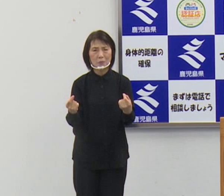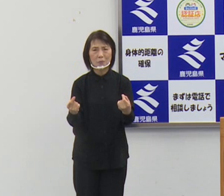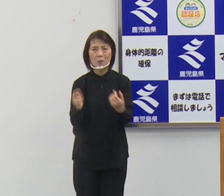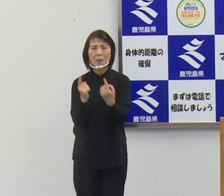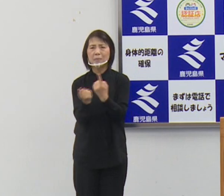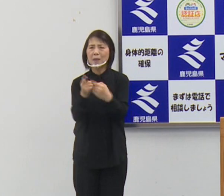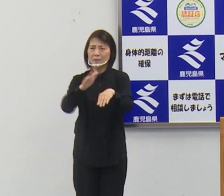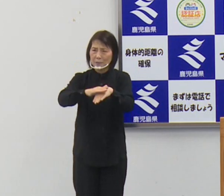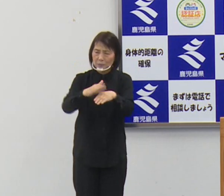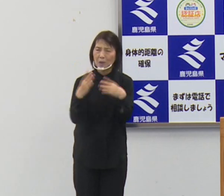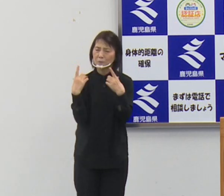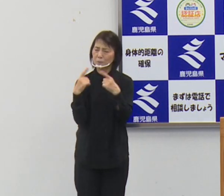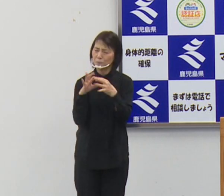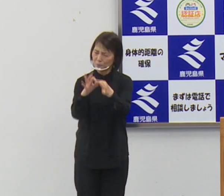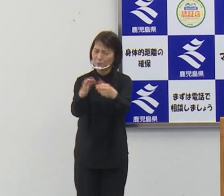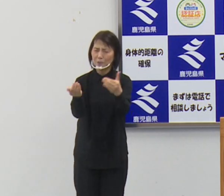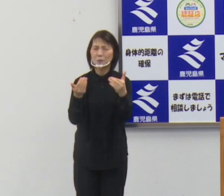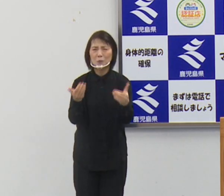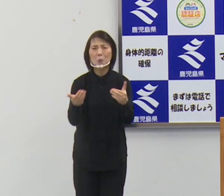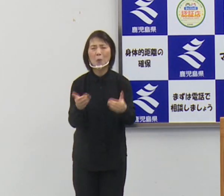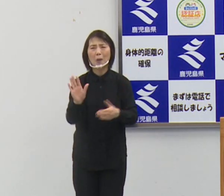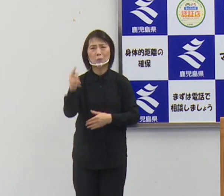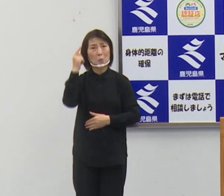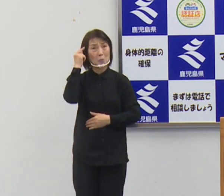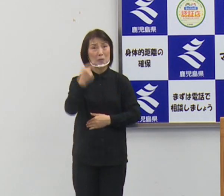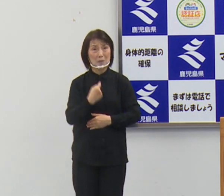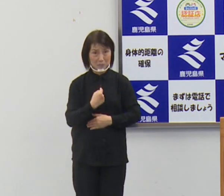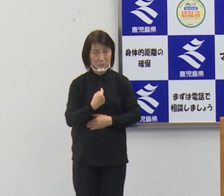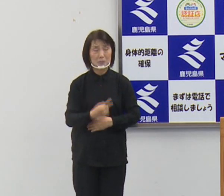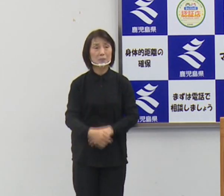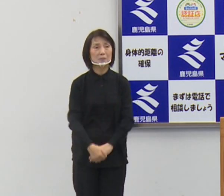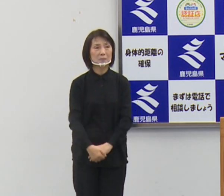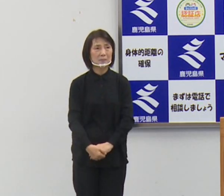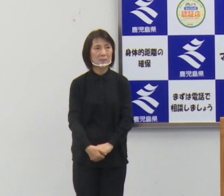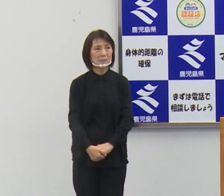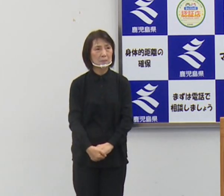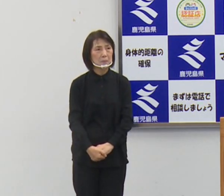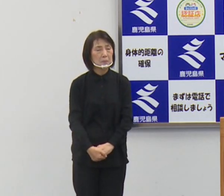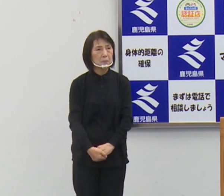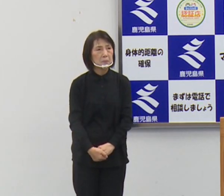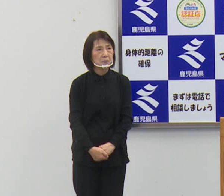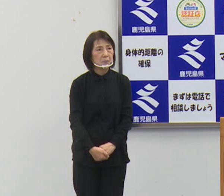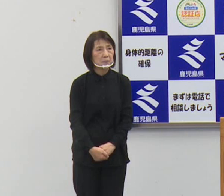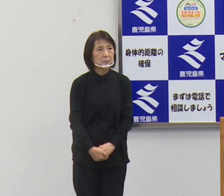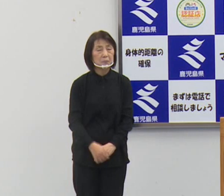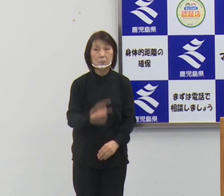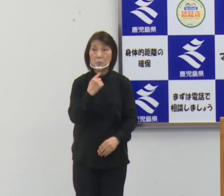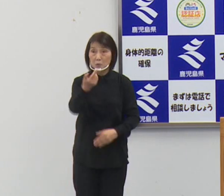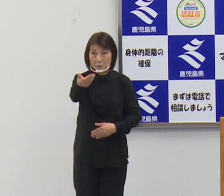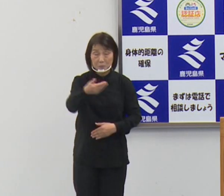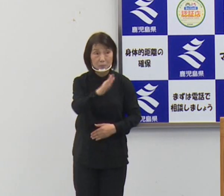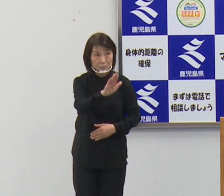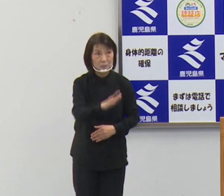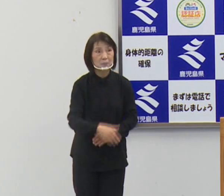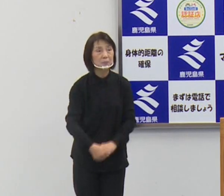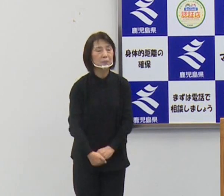策を続けていく必要があるというふうに考えたということです。 ありがとうございます。あと1点すいません、